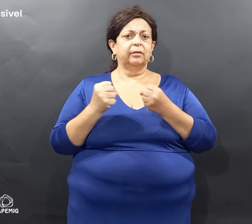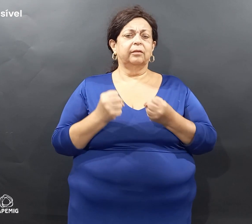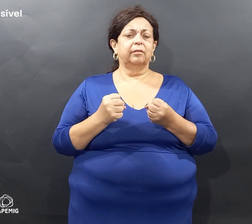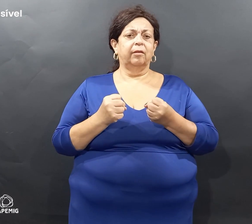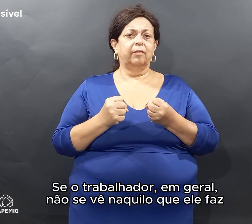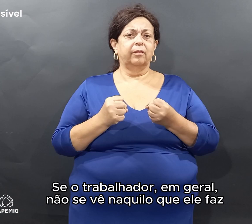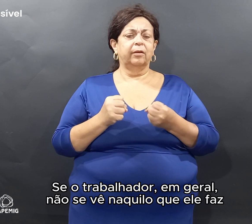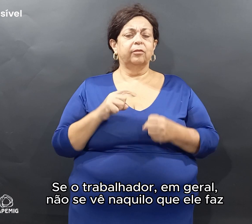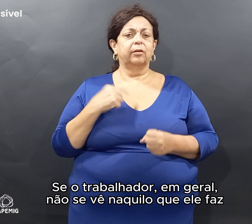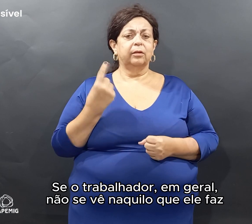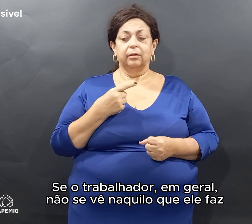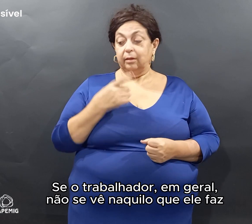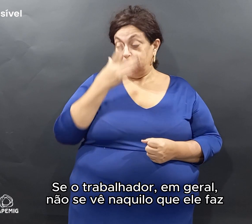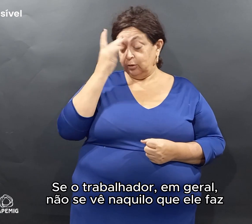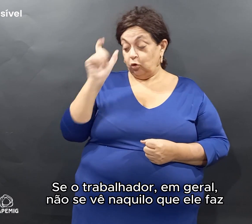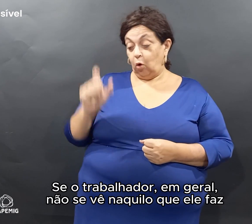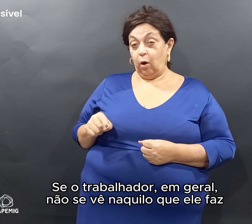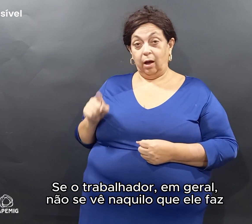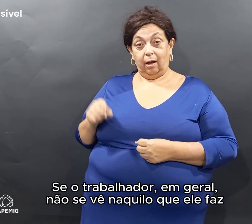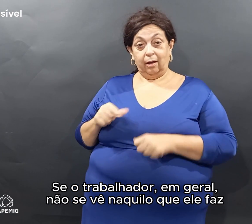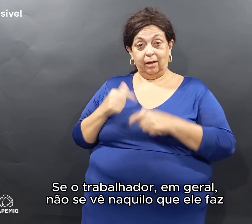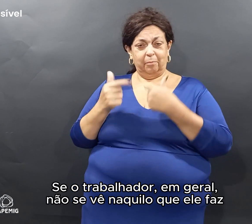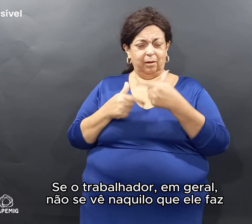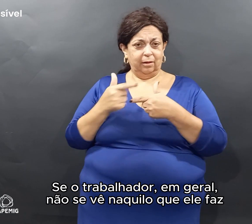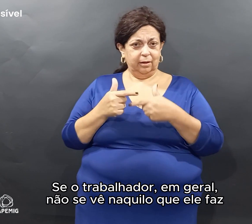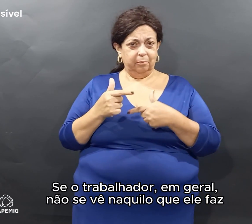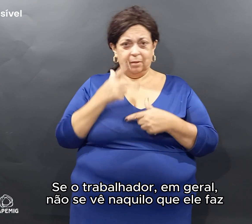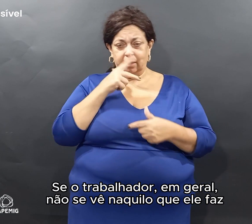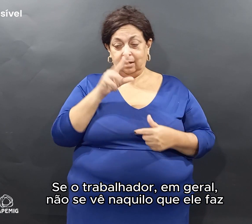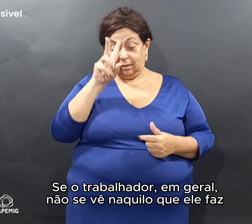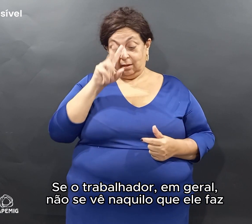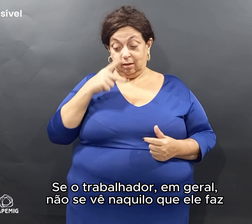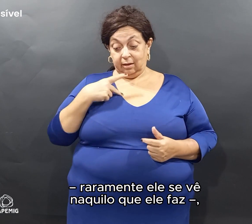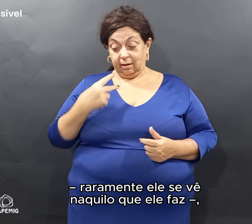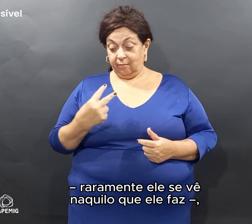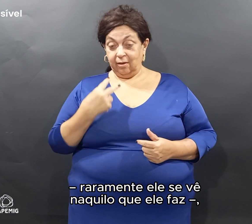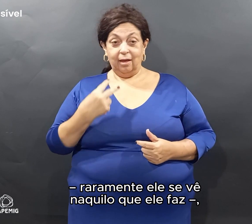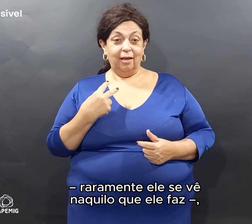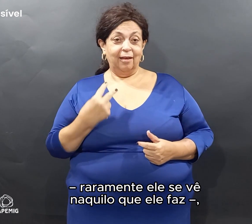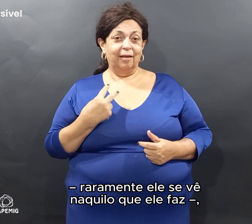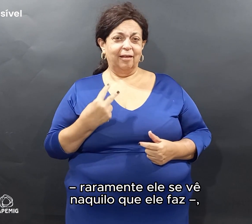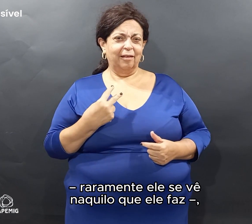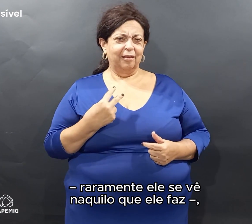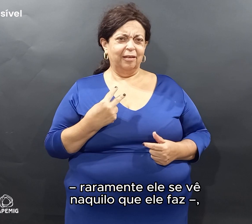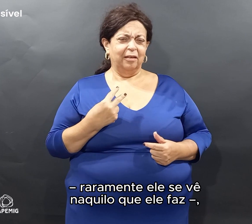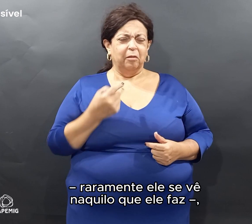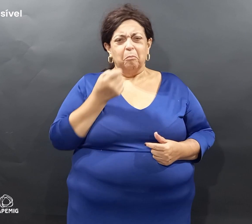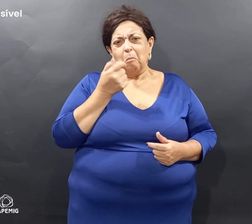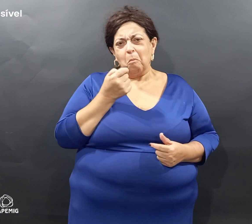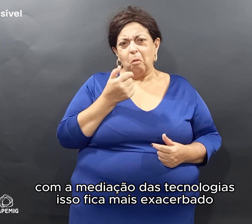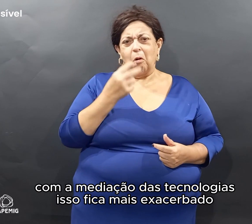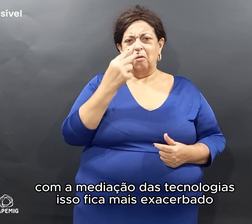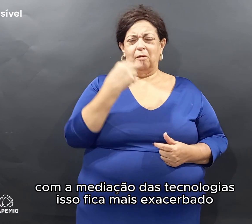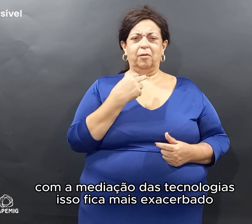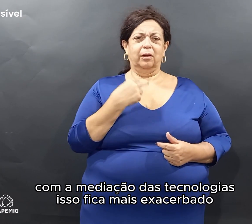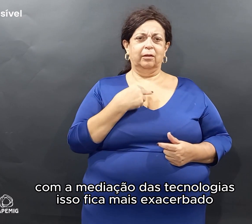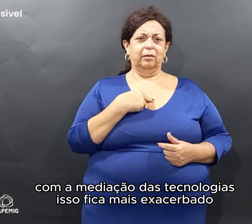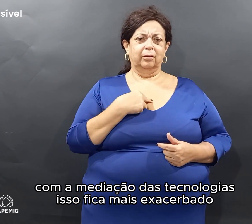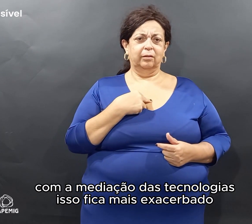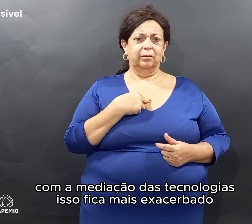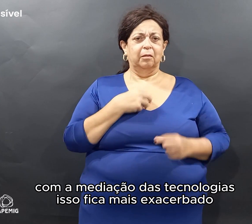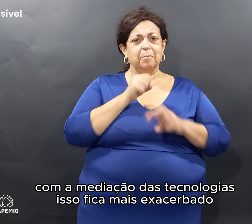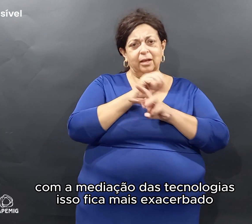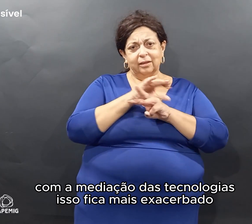A gente não, se o trabalhador, em geral, não se vê naquilo que ele faz, raramente ele se vê naquilo que ele faz, com a mediação